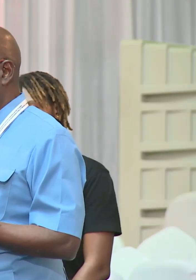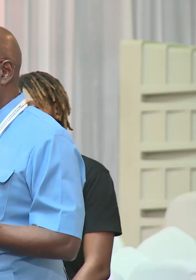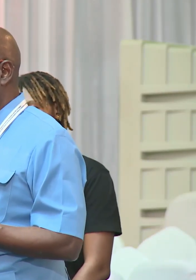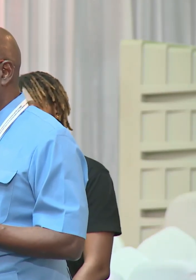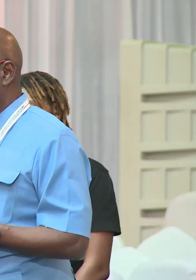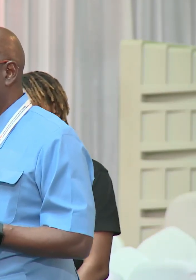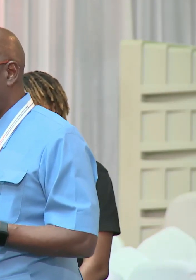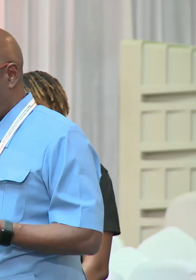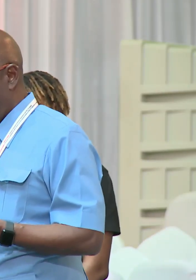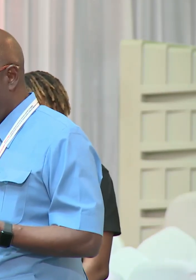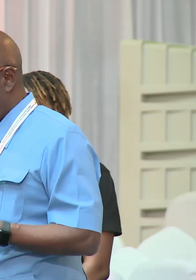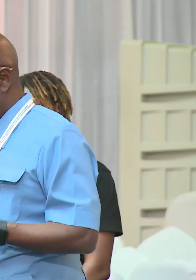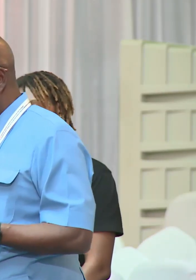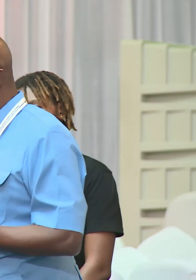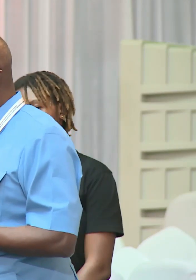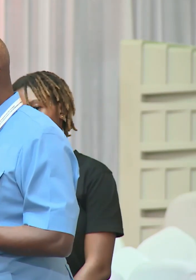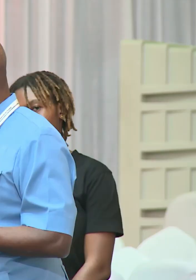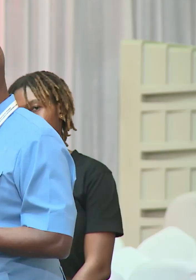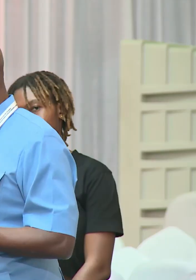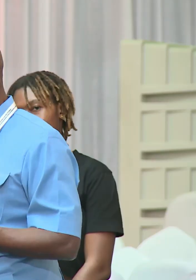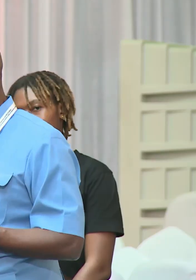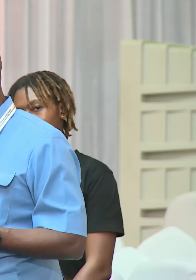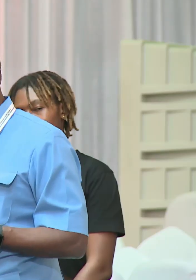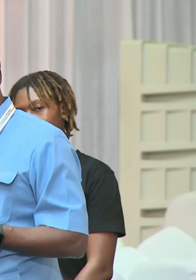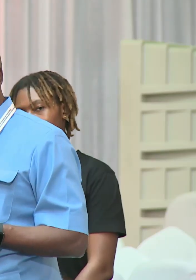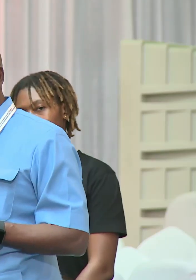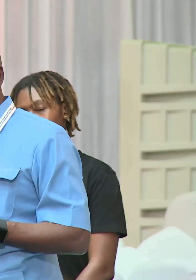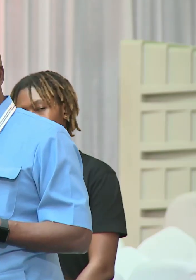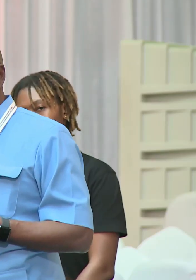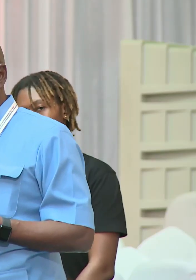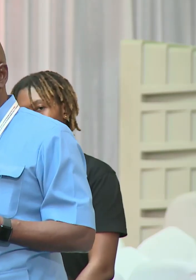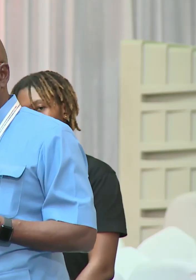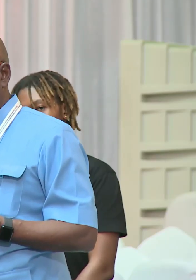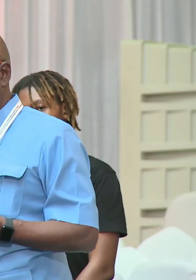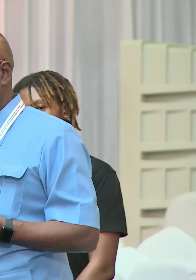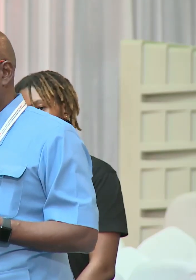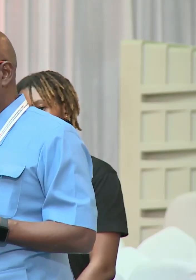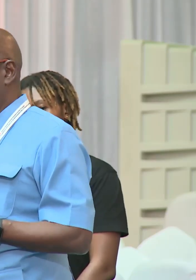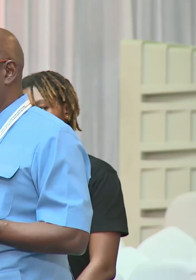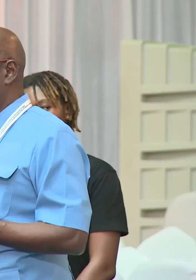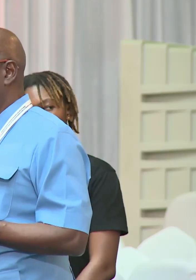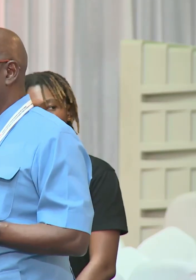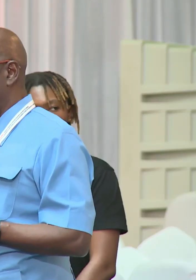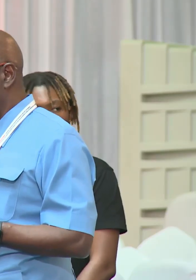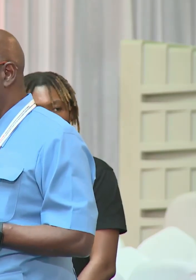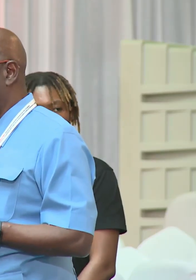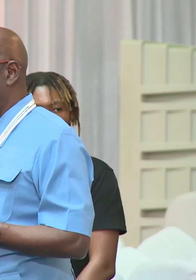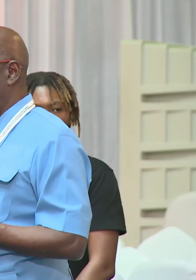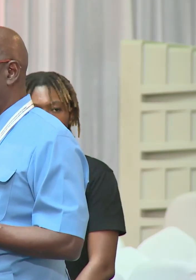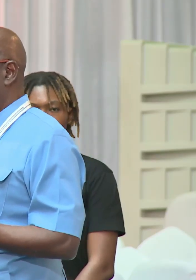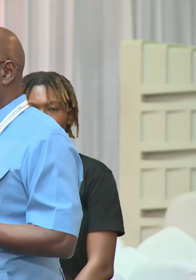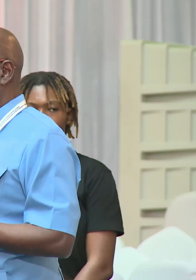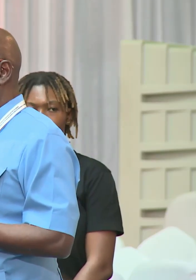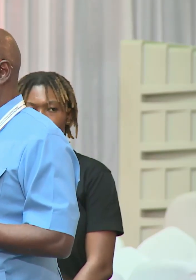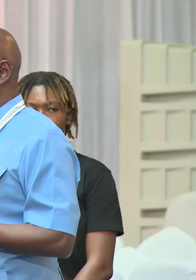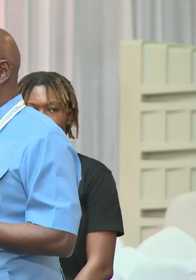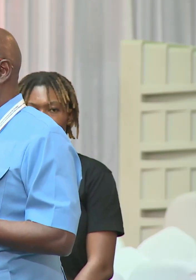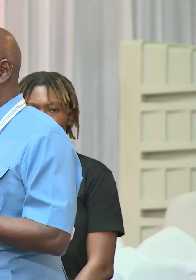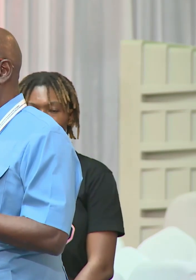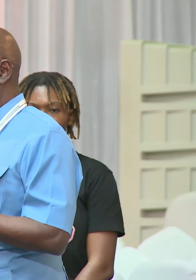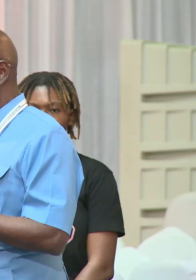Et c'est réel le fait qu'il y a des difficultés énormes